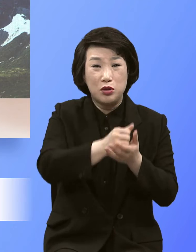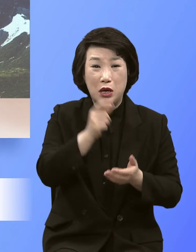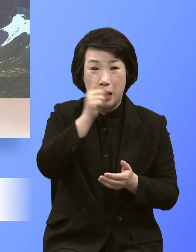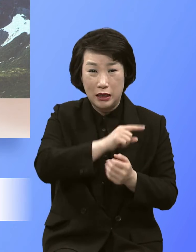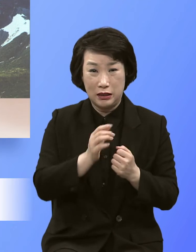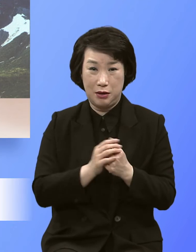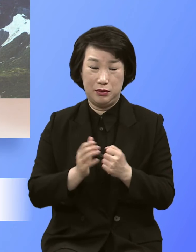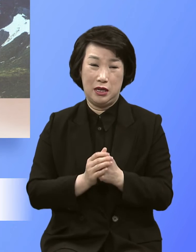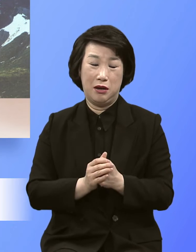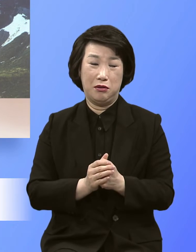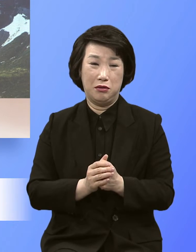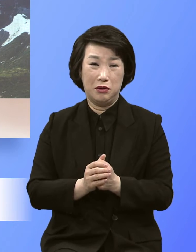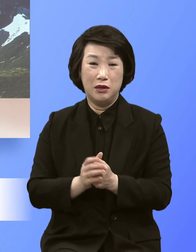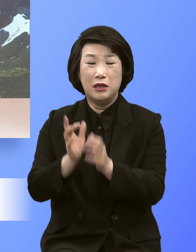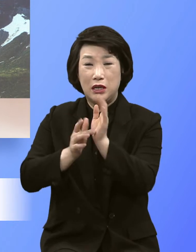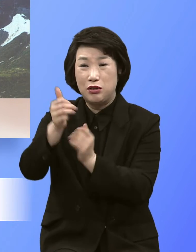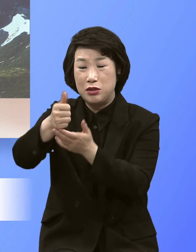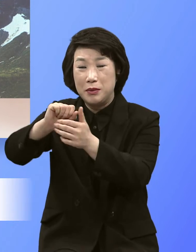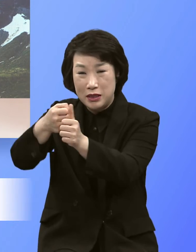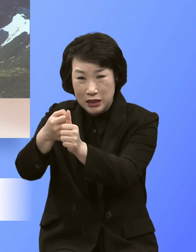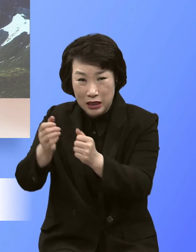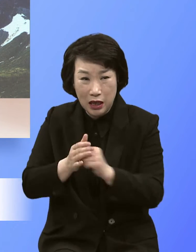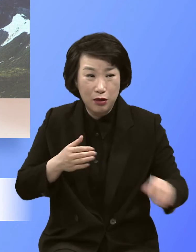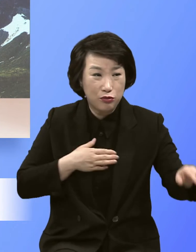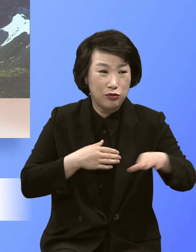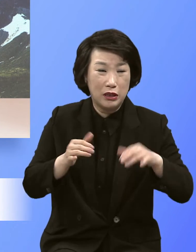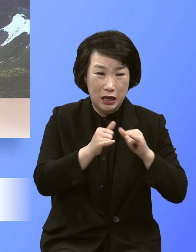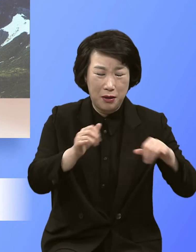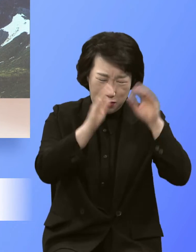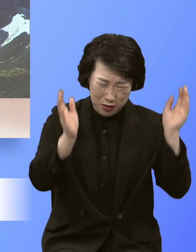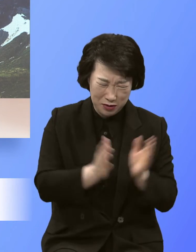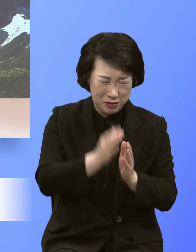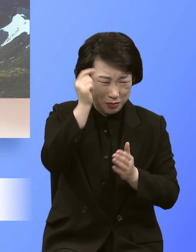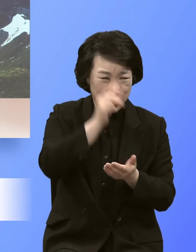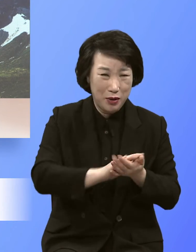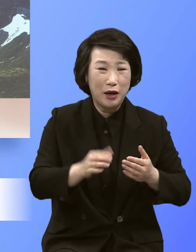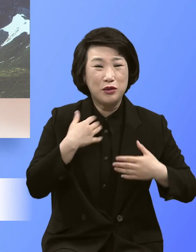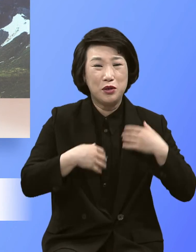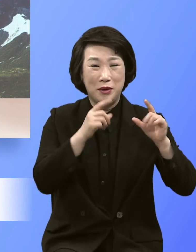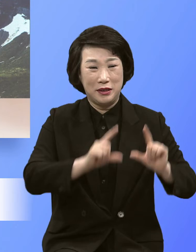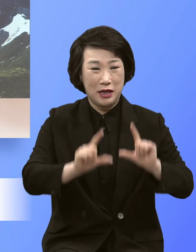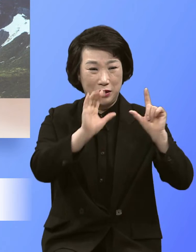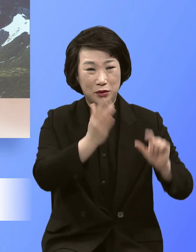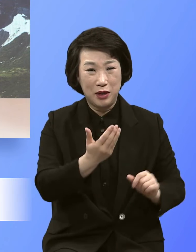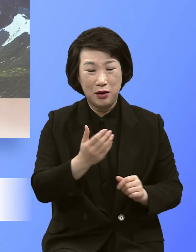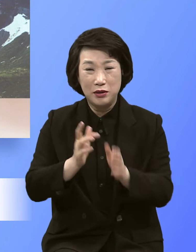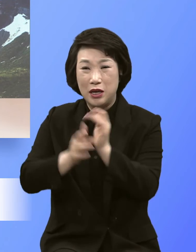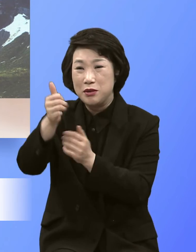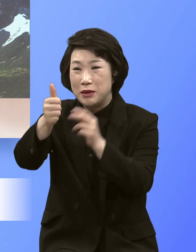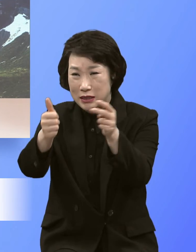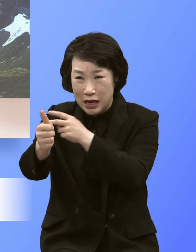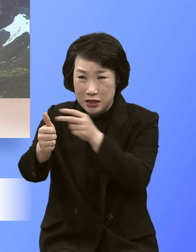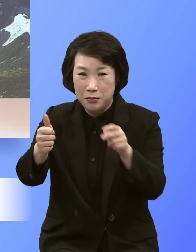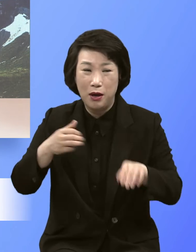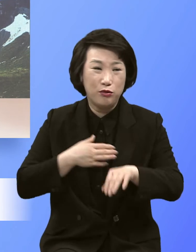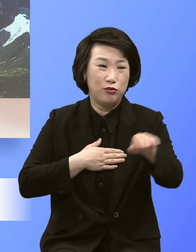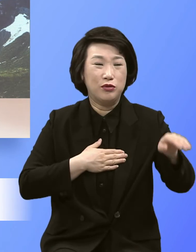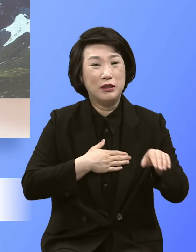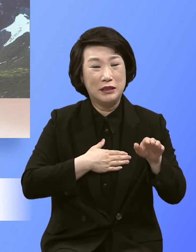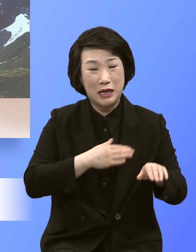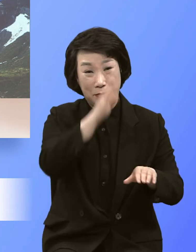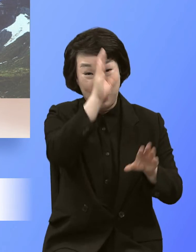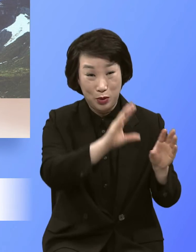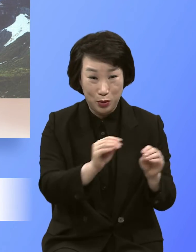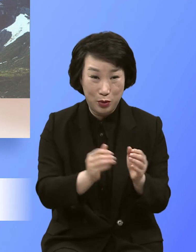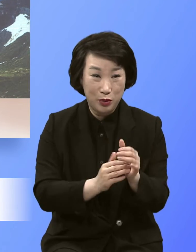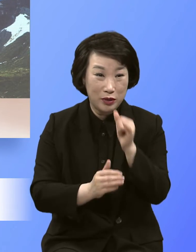인합니다. 그가 징계를 받음으로 우리가 평화를 누리고 그가 채찍에 맞음으로